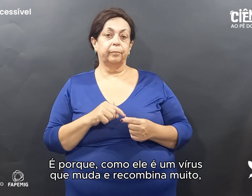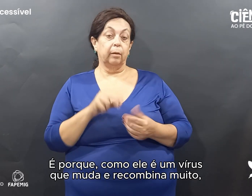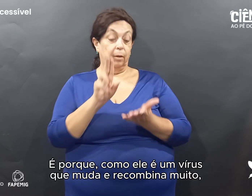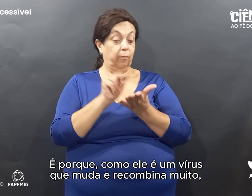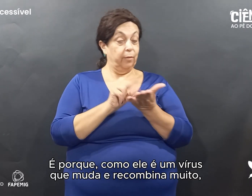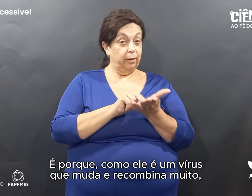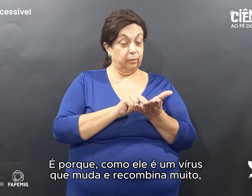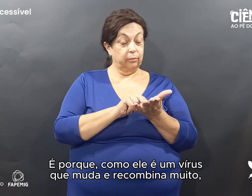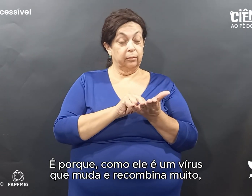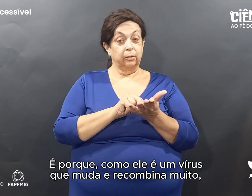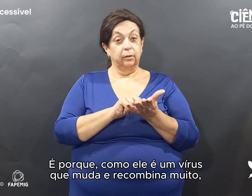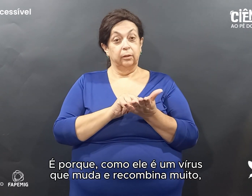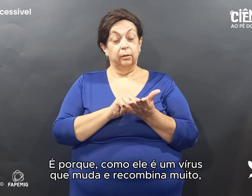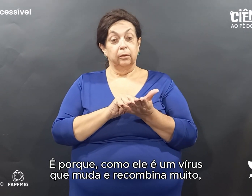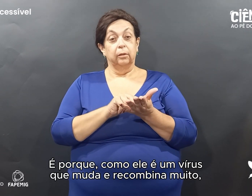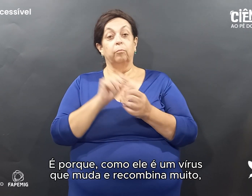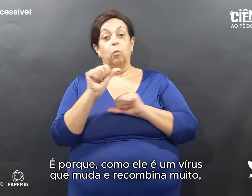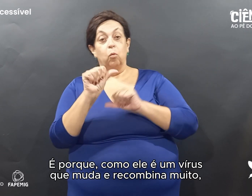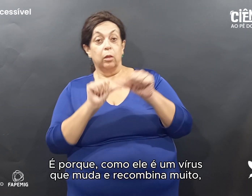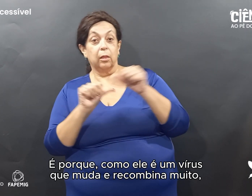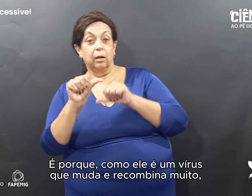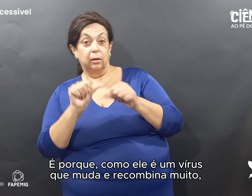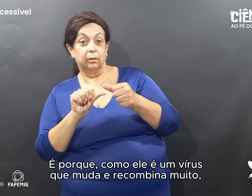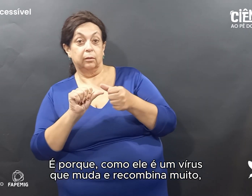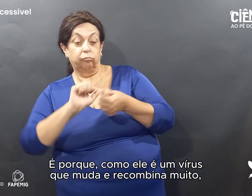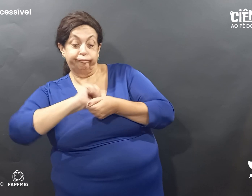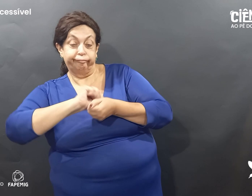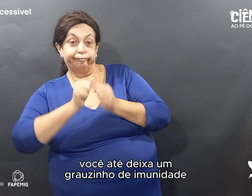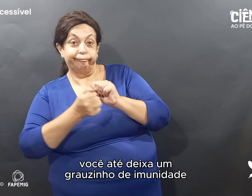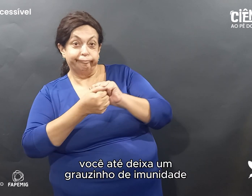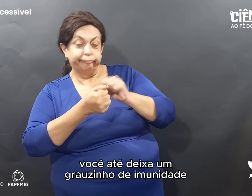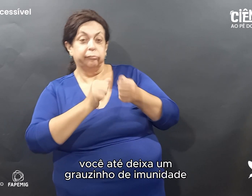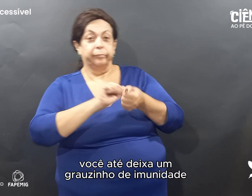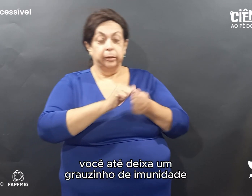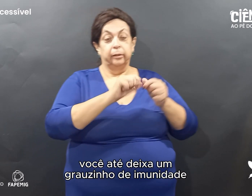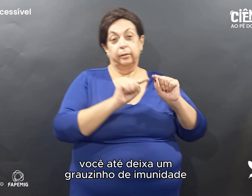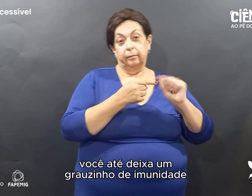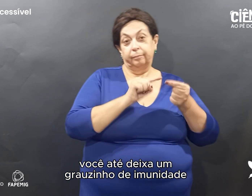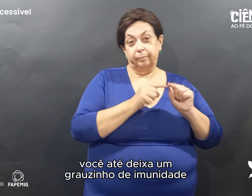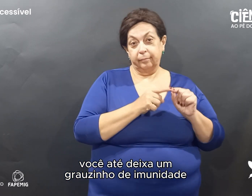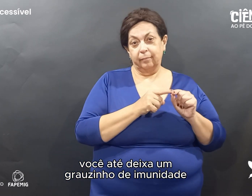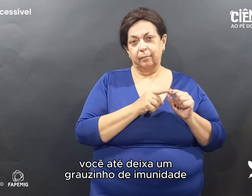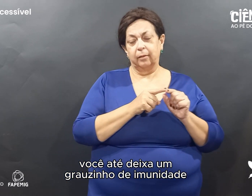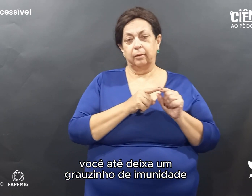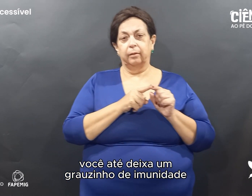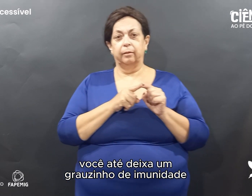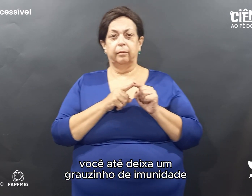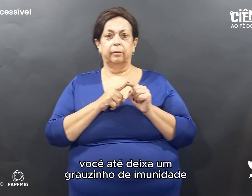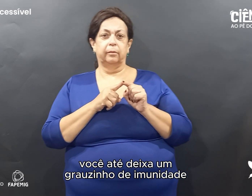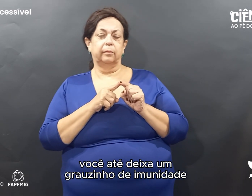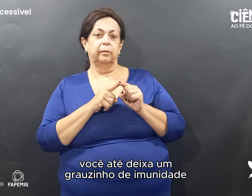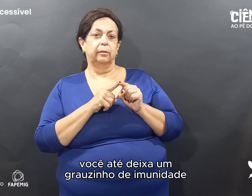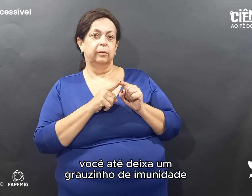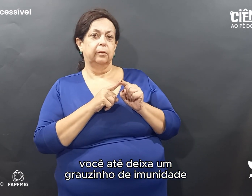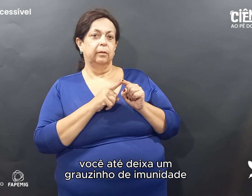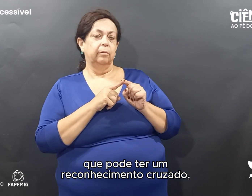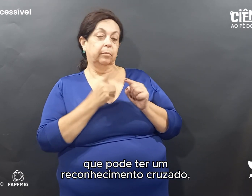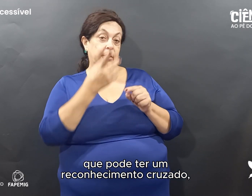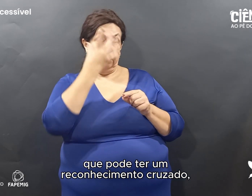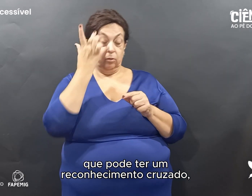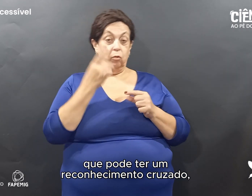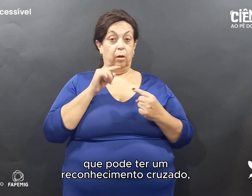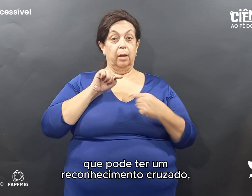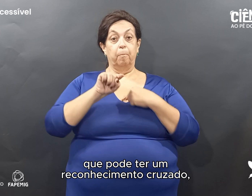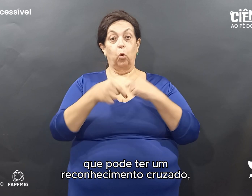um vírus que muta e recombina muito, você até deixa um grauzinho aí de imunidade que